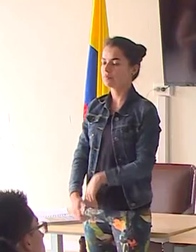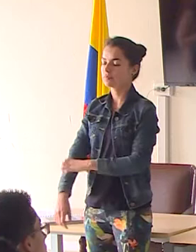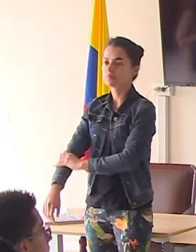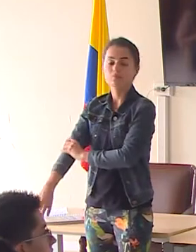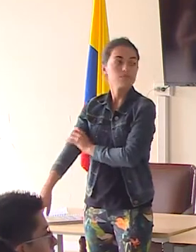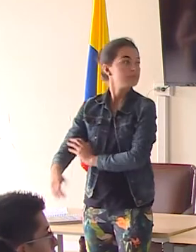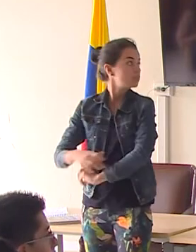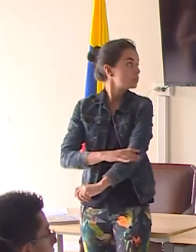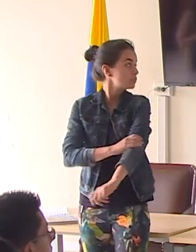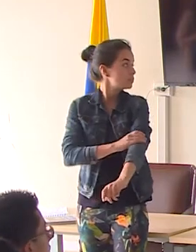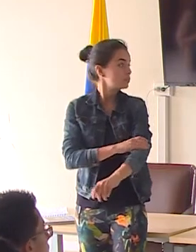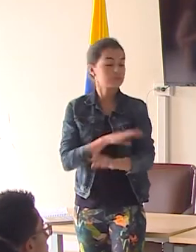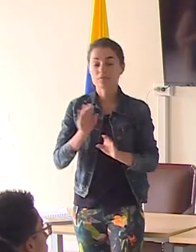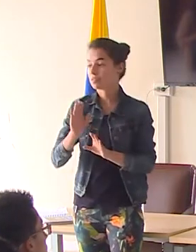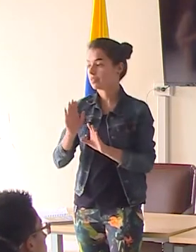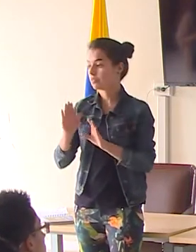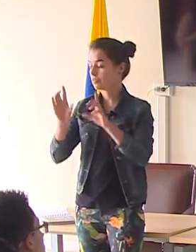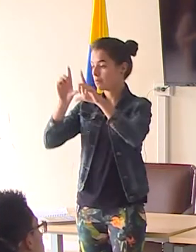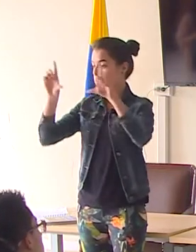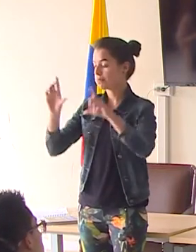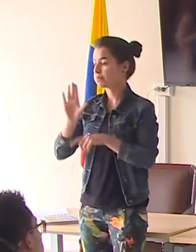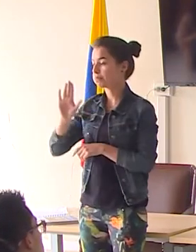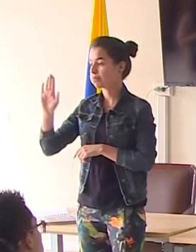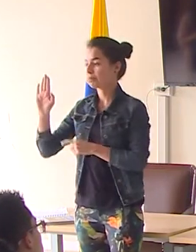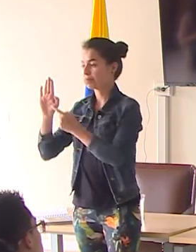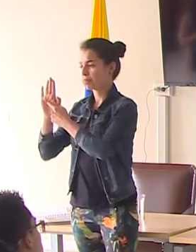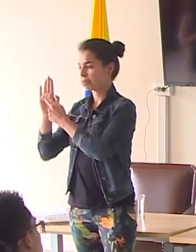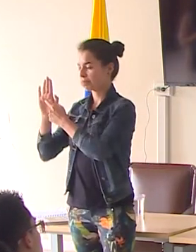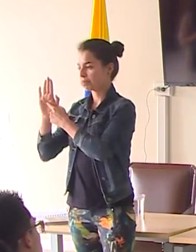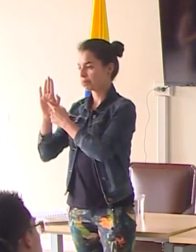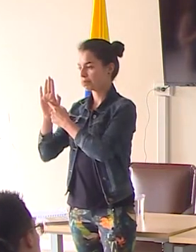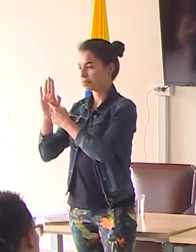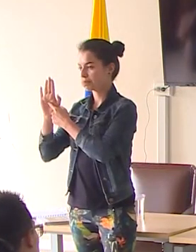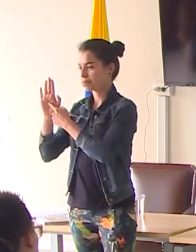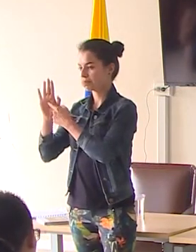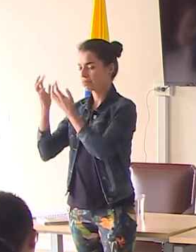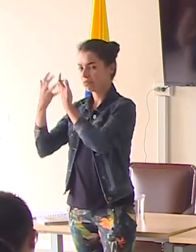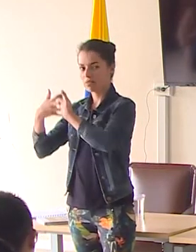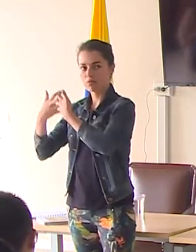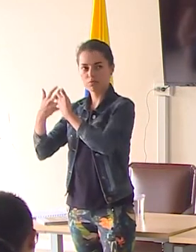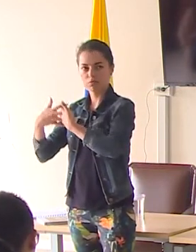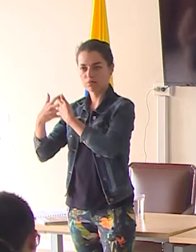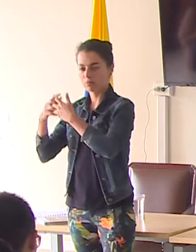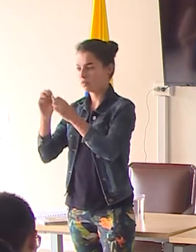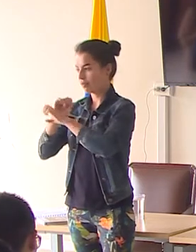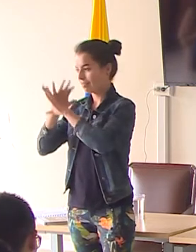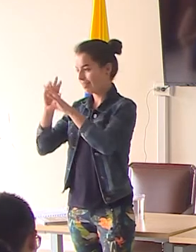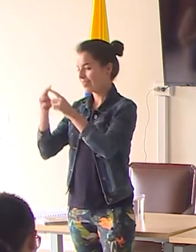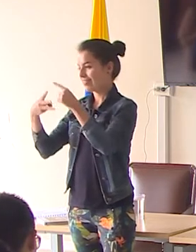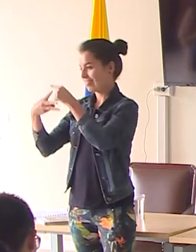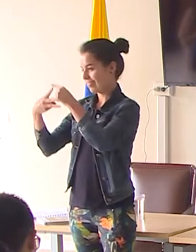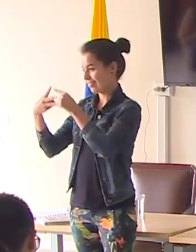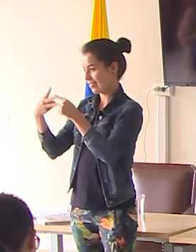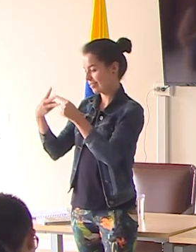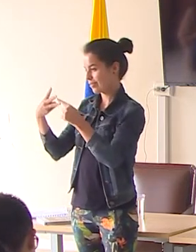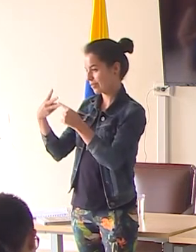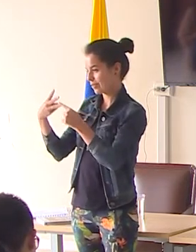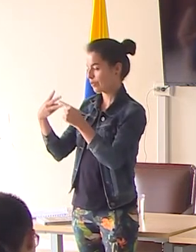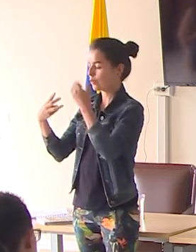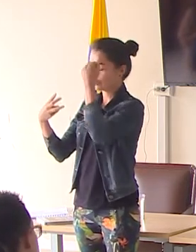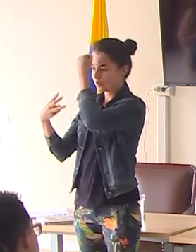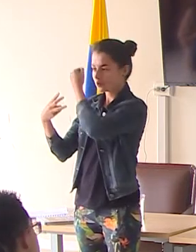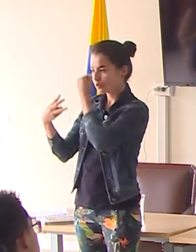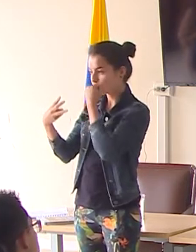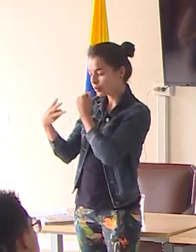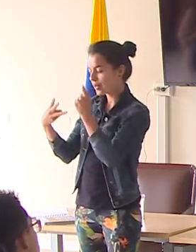y esta región pues tiene una estructura funcional que está muy en función de esos ejes o corredores que les decía autopista